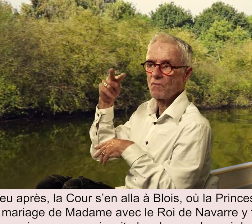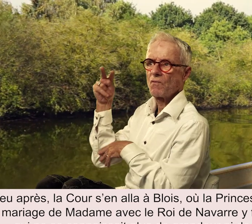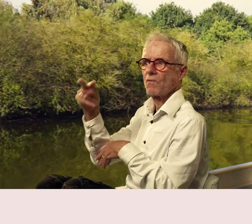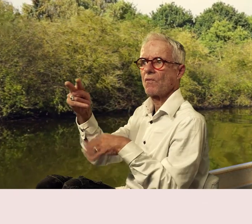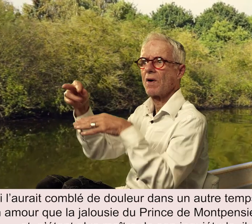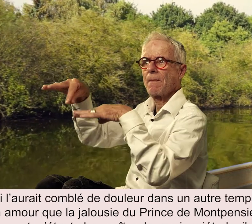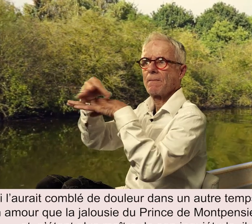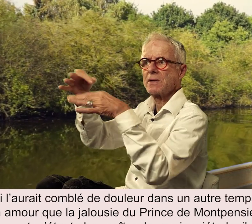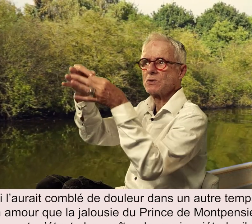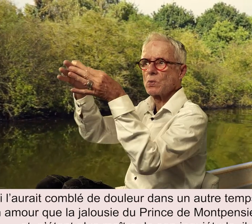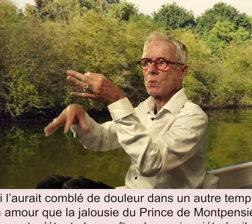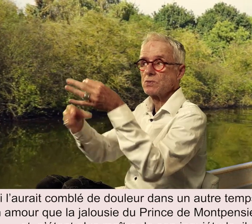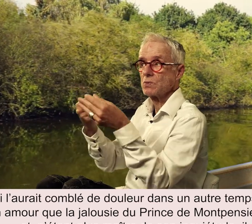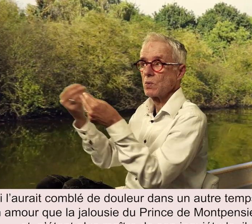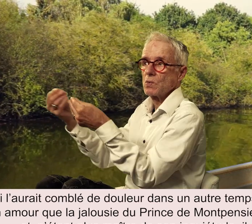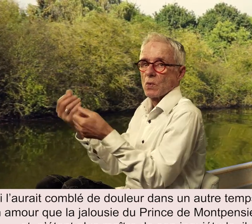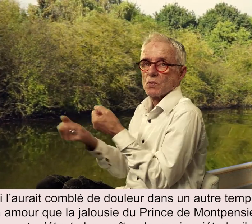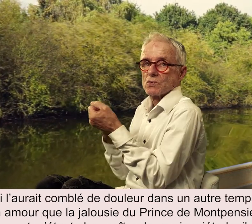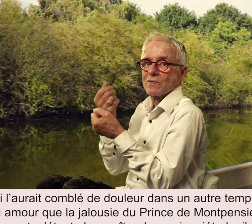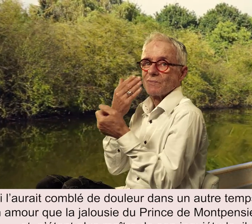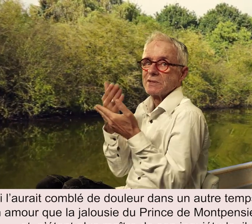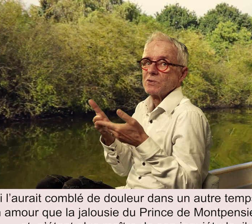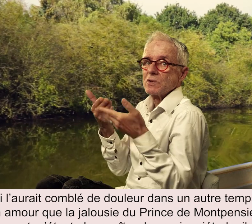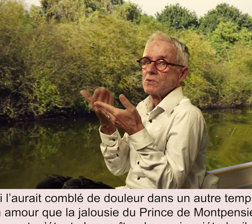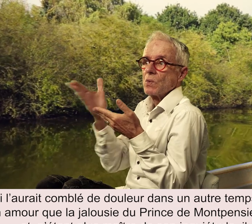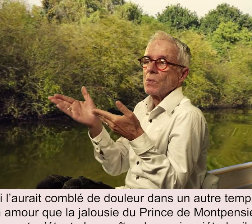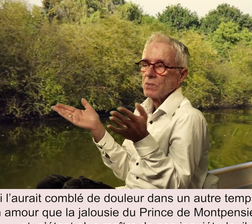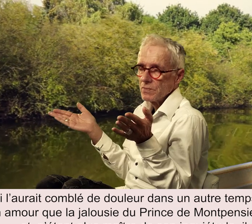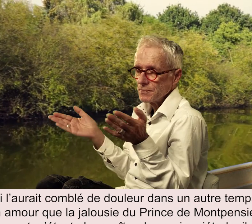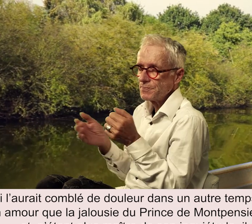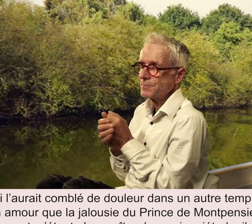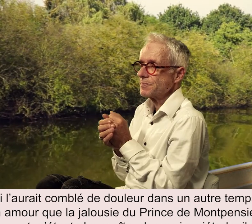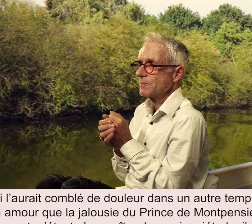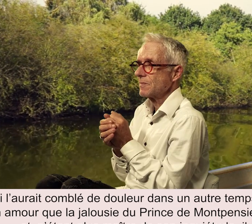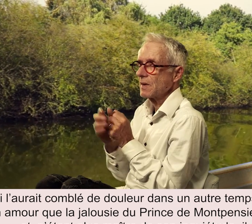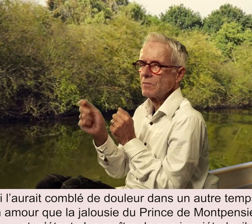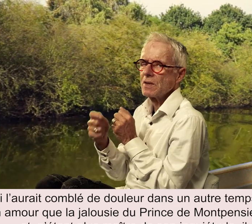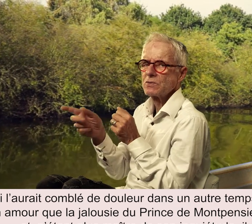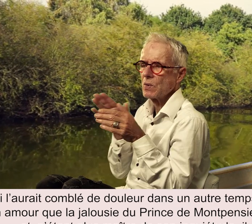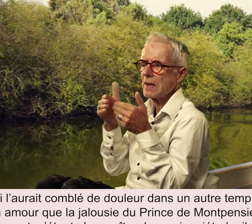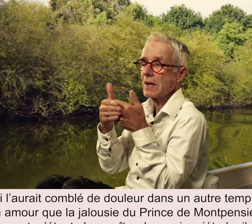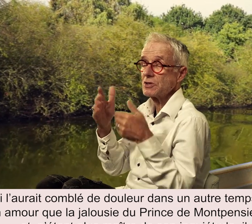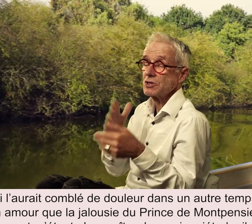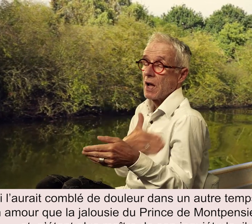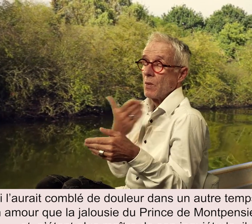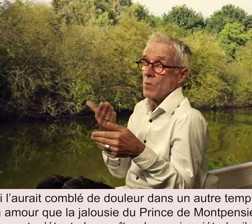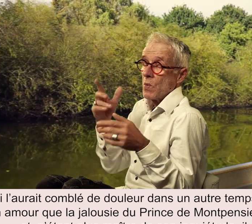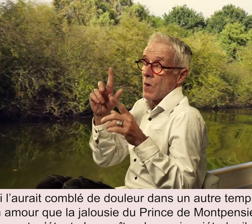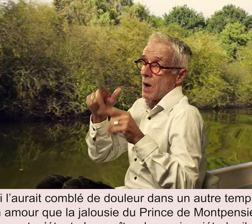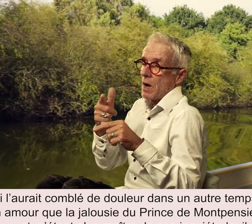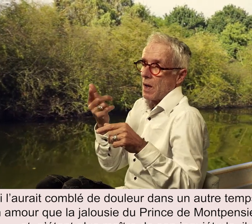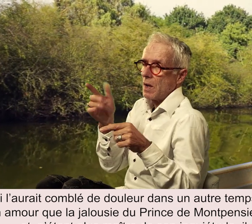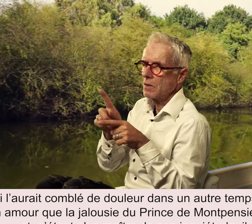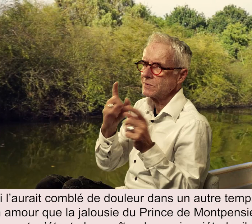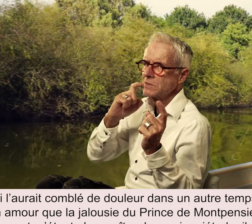mariage, qui l'aurait comblé de douleur dans un autre temps. Il ne pouvait si bien cacher son amour que la jalousie du prince